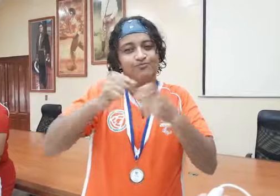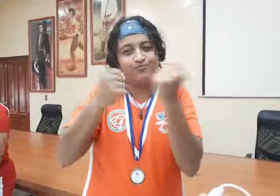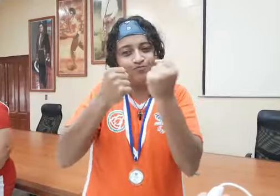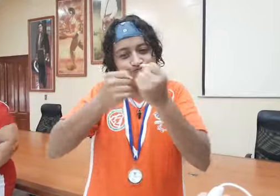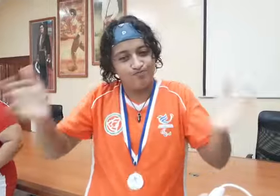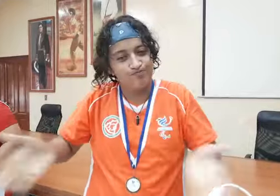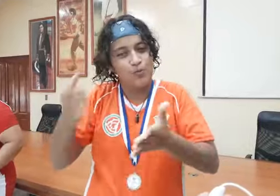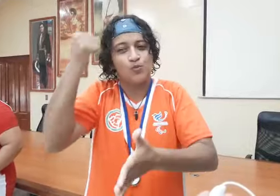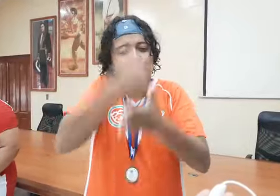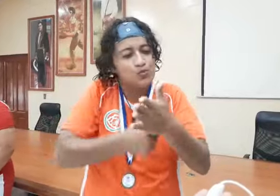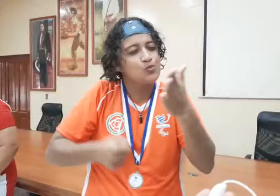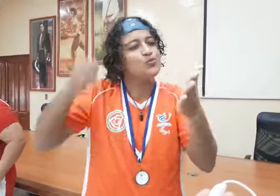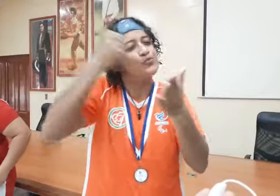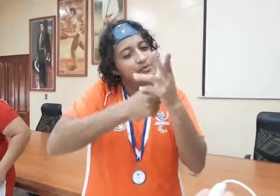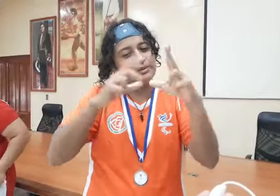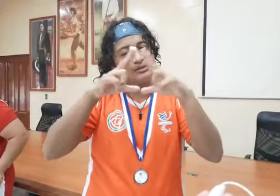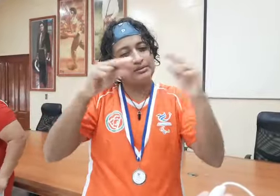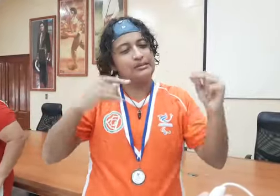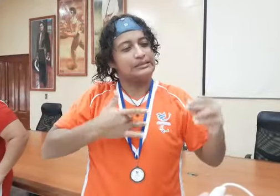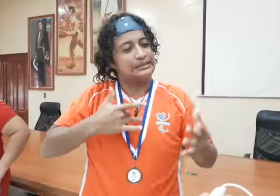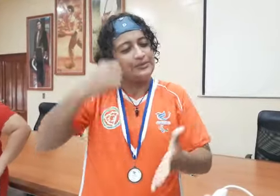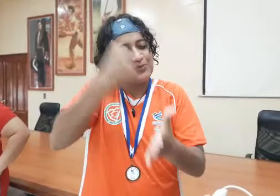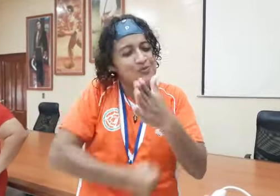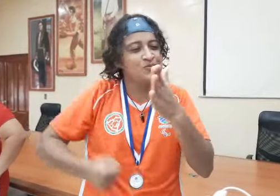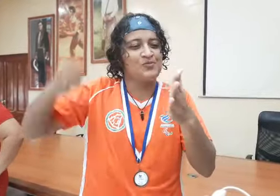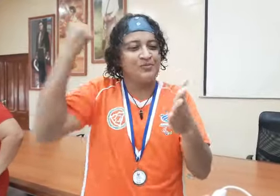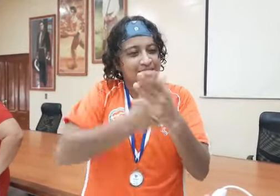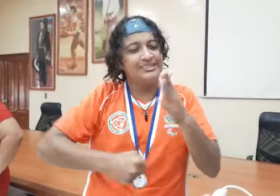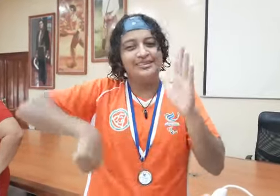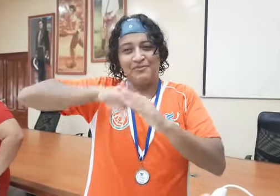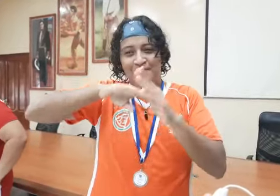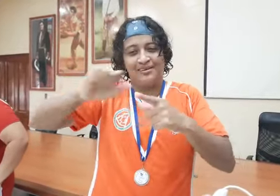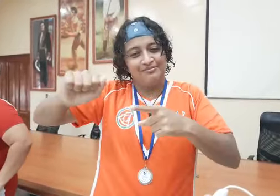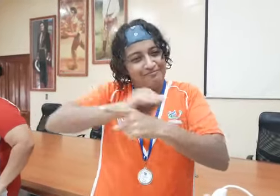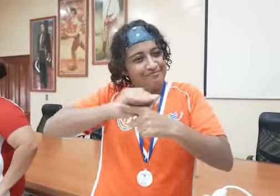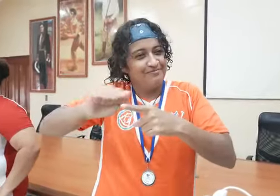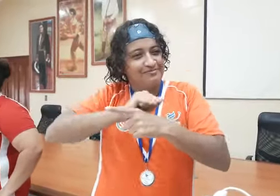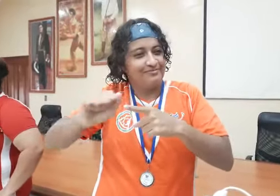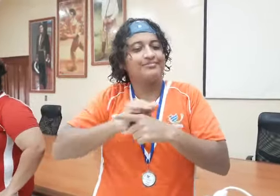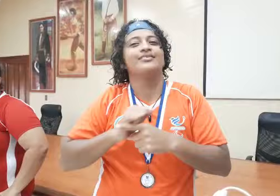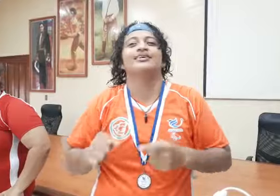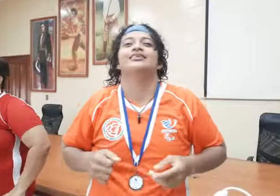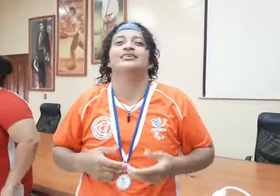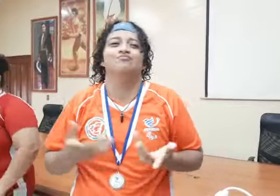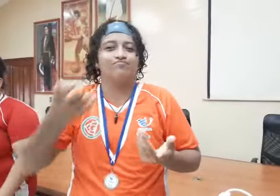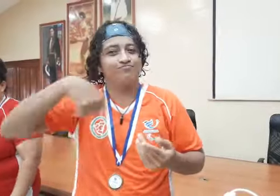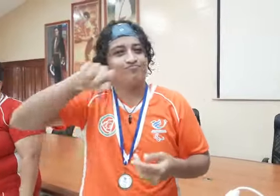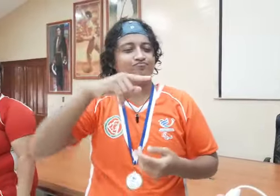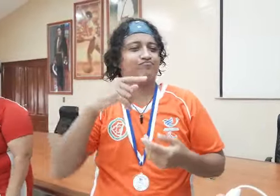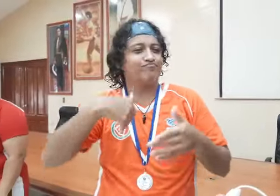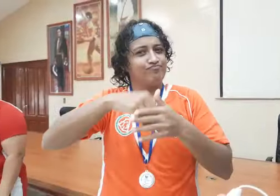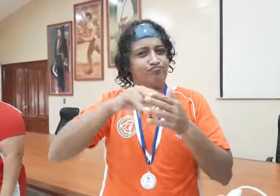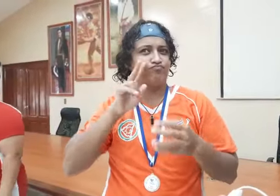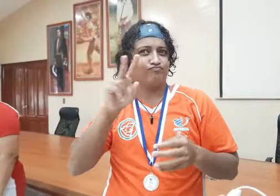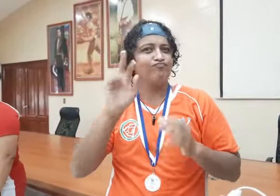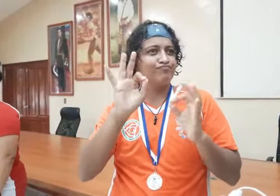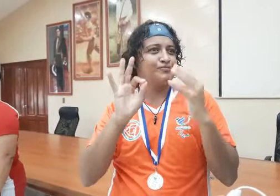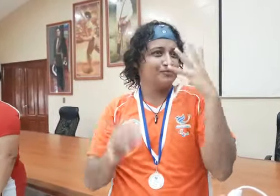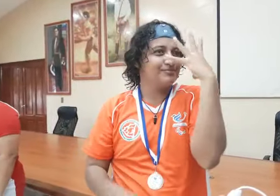otros países, pero creo que sí necesitamos poner más esfuerzo, luchar más, Nicaragua, practicar más para mejorar. Yo